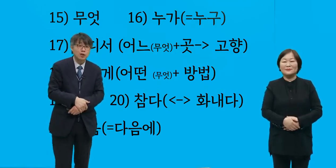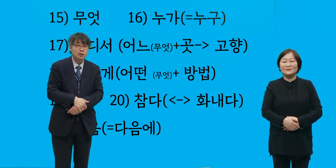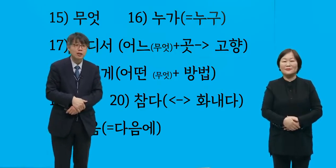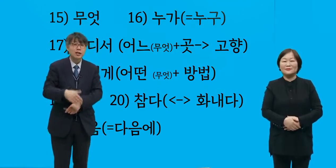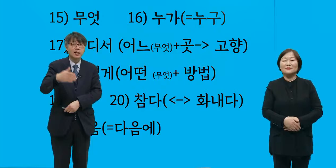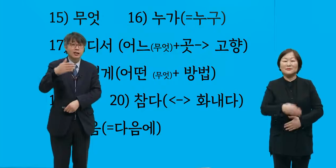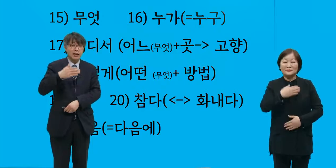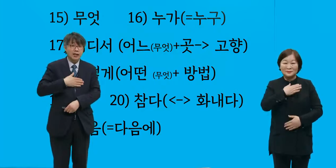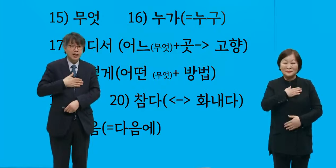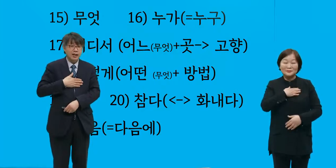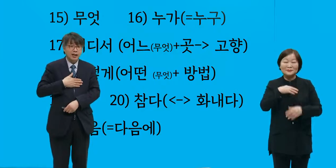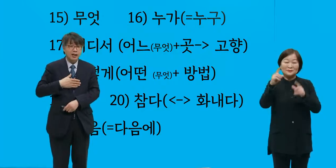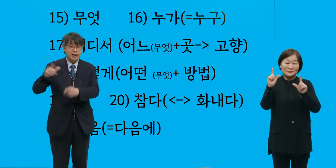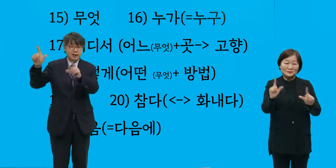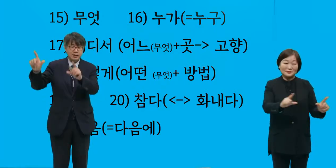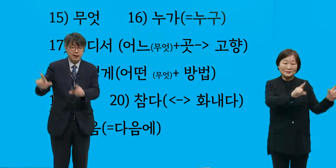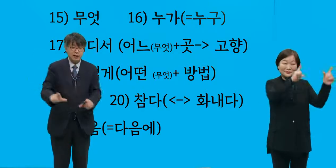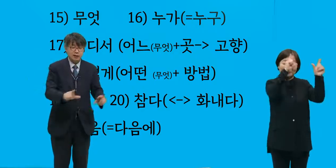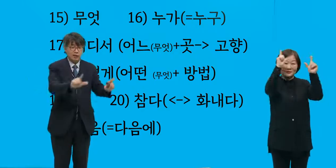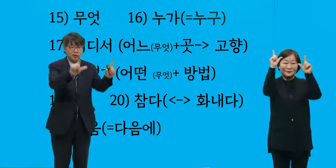노래는 나의 살던